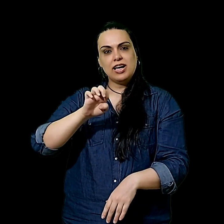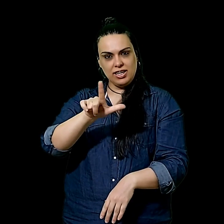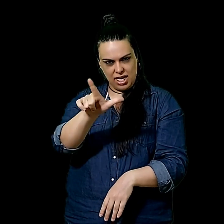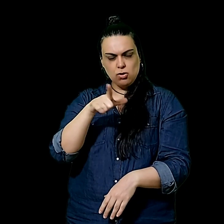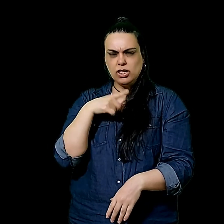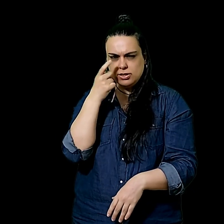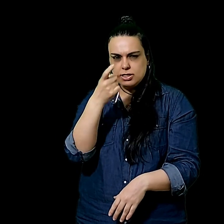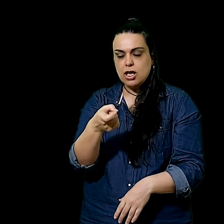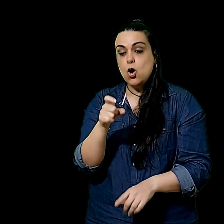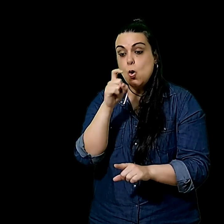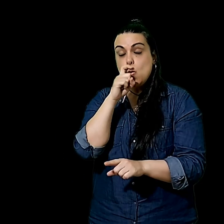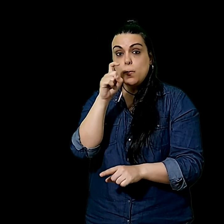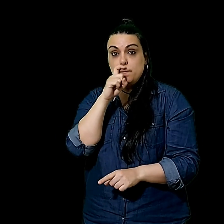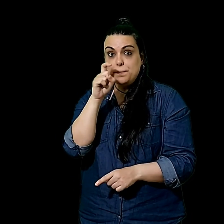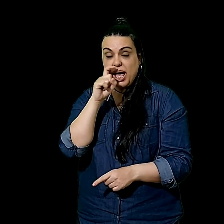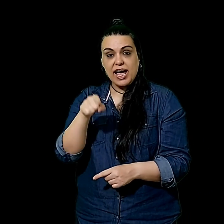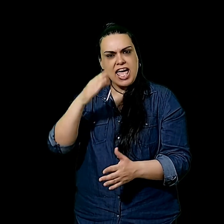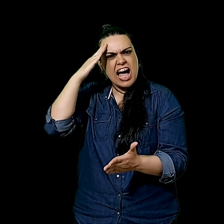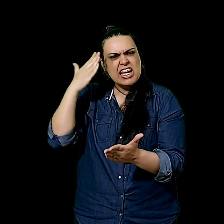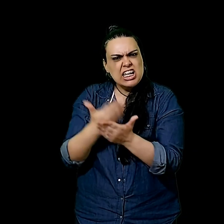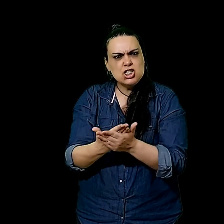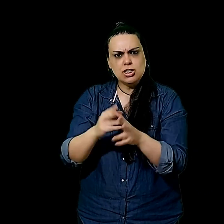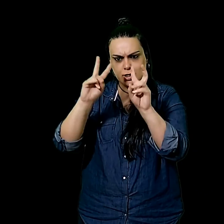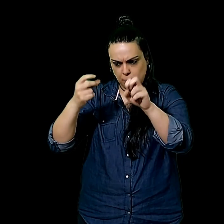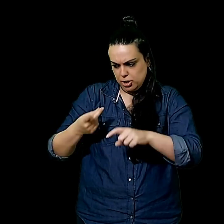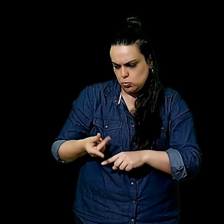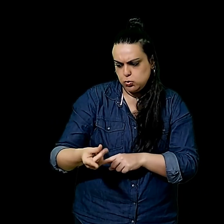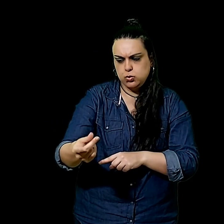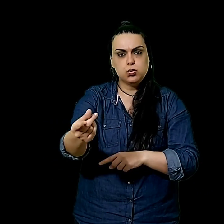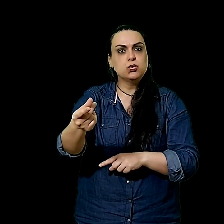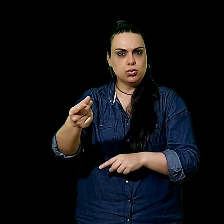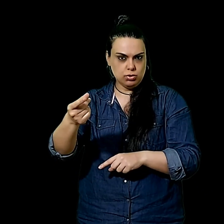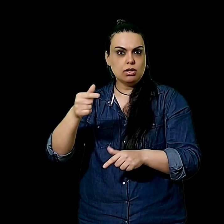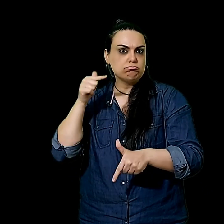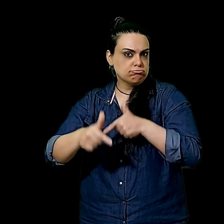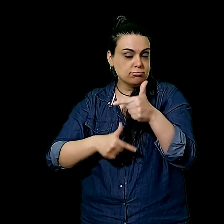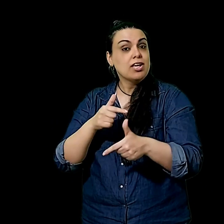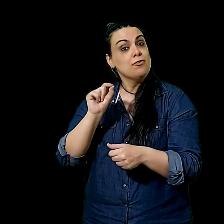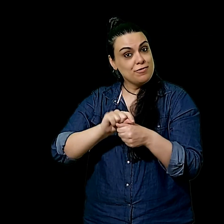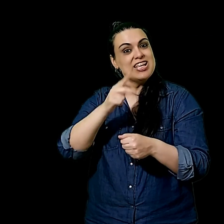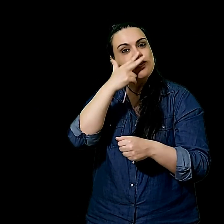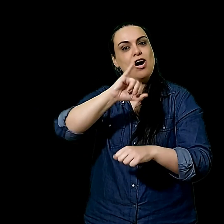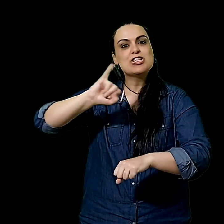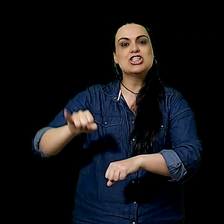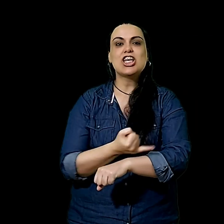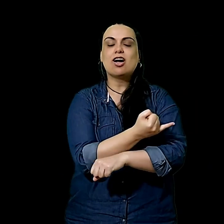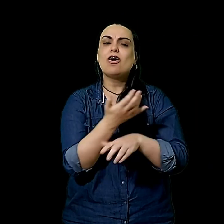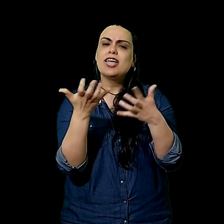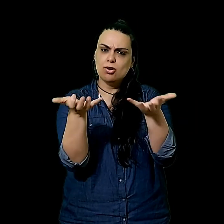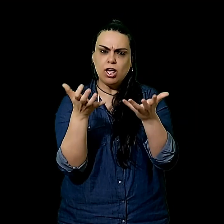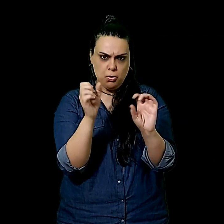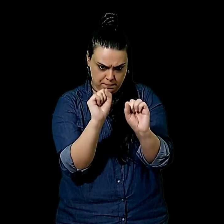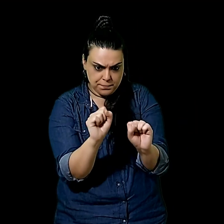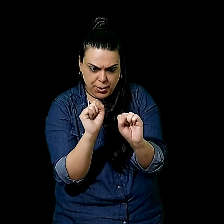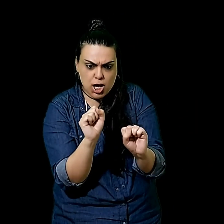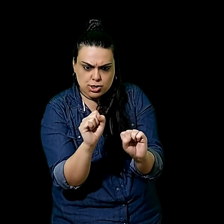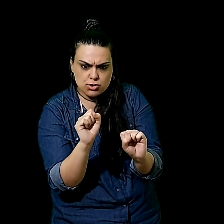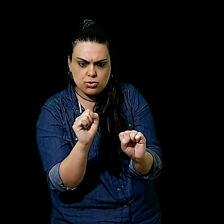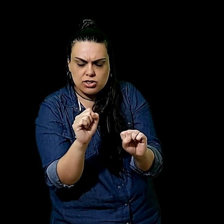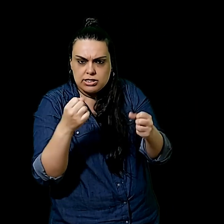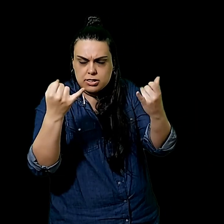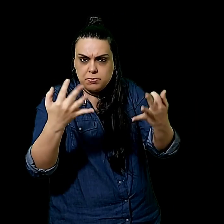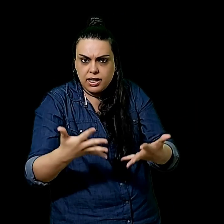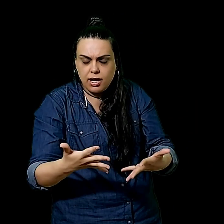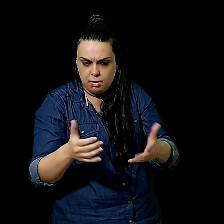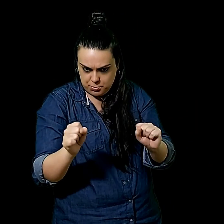O pai dela acreditava tanto nessa durabilidade da chamada que ele fez como Jacó. E eu quero trazer isso aqui. Posso, Raquel?